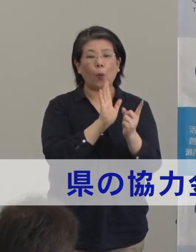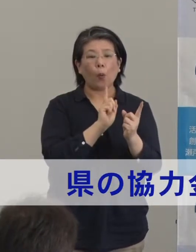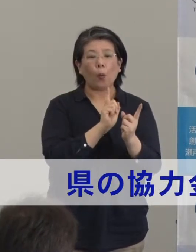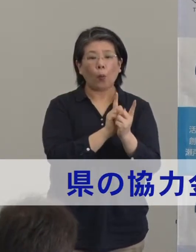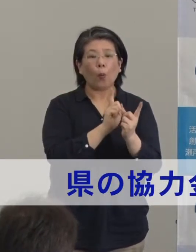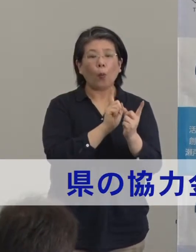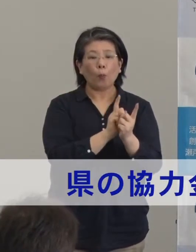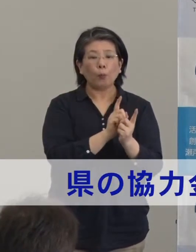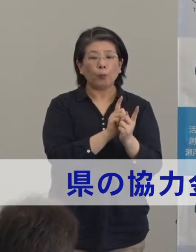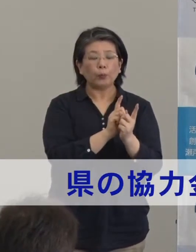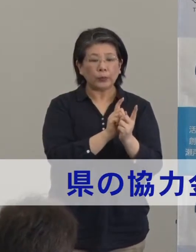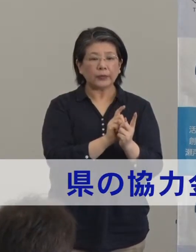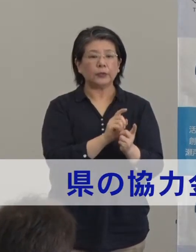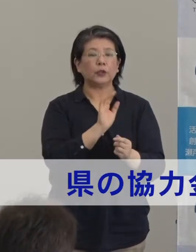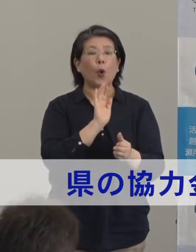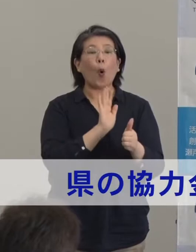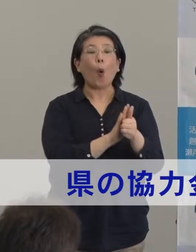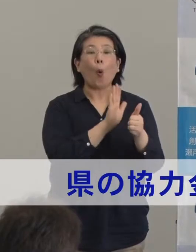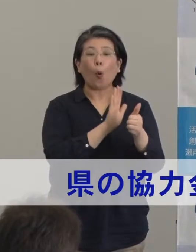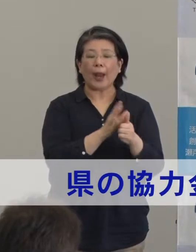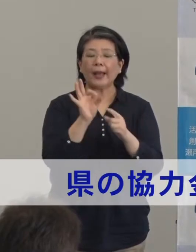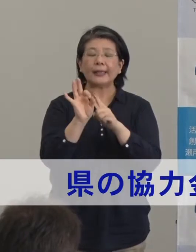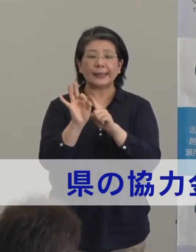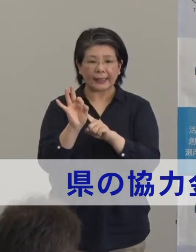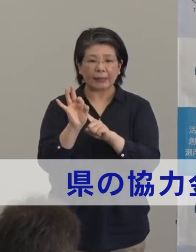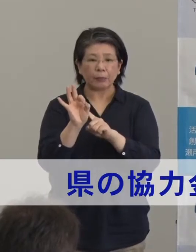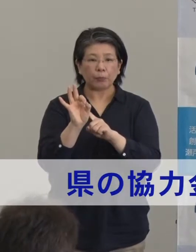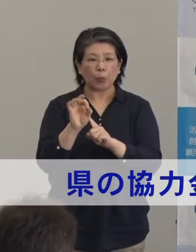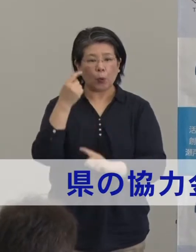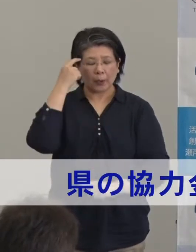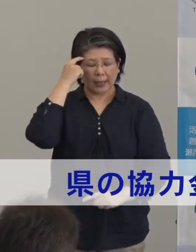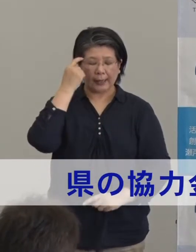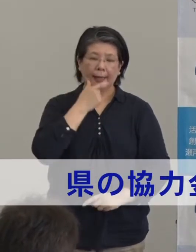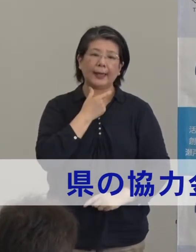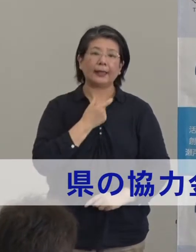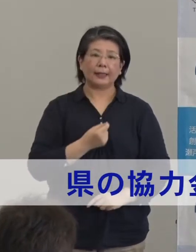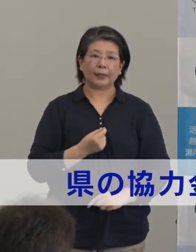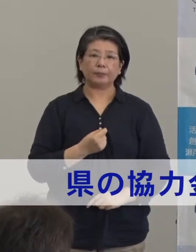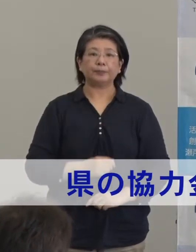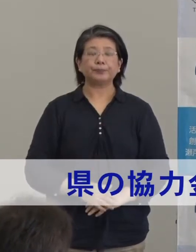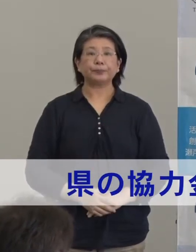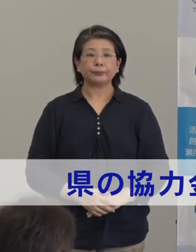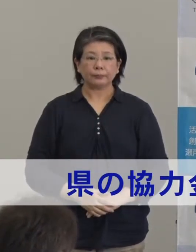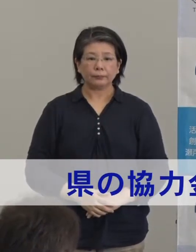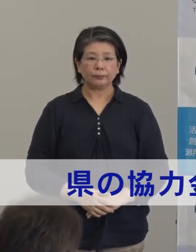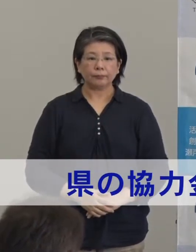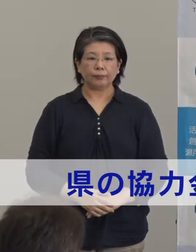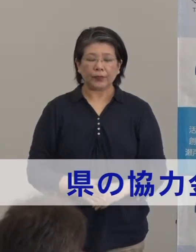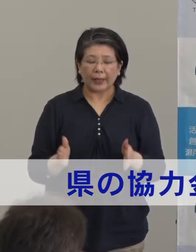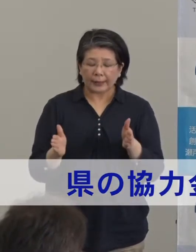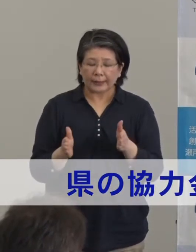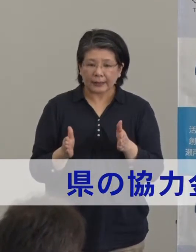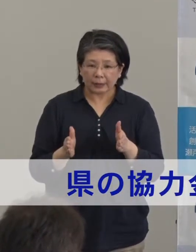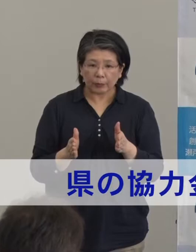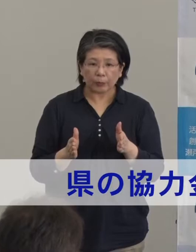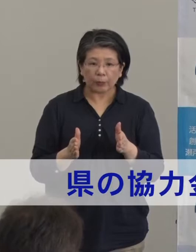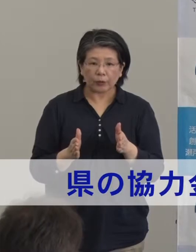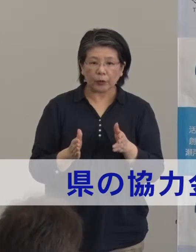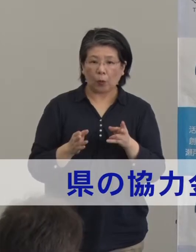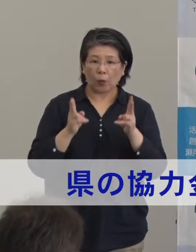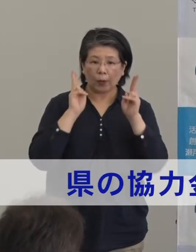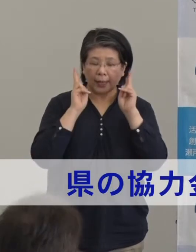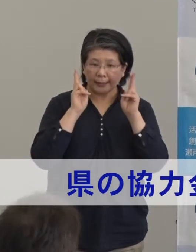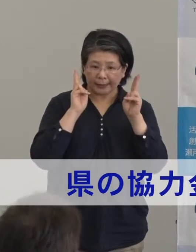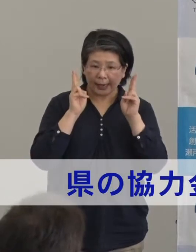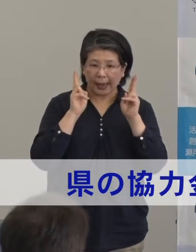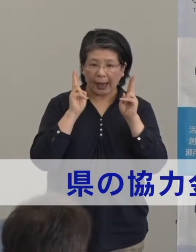いというふうに考えておるところでございます。さらには、 小規模事業者向けの融